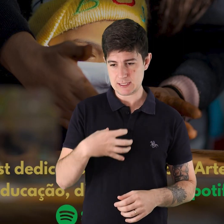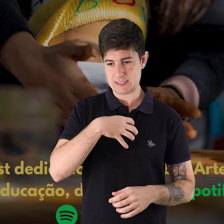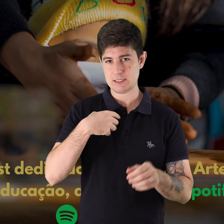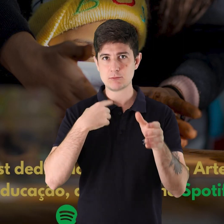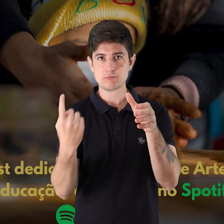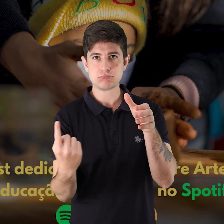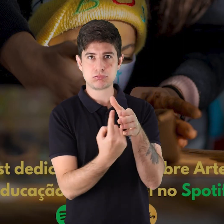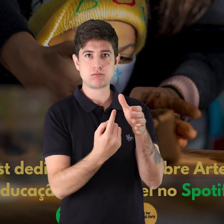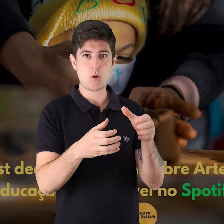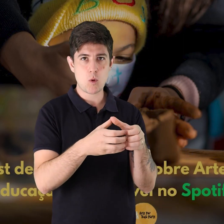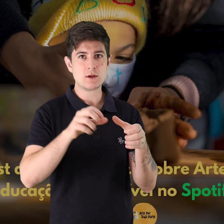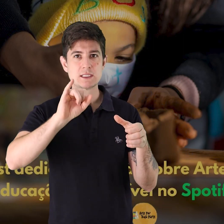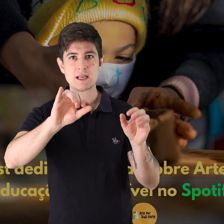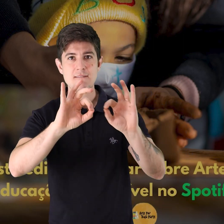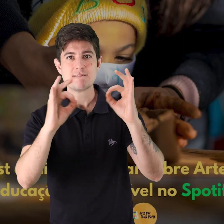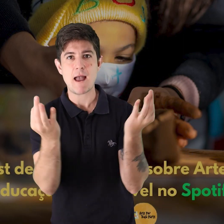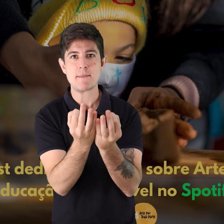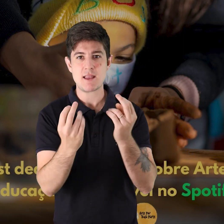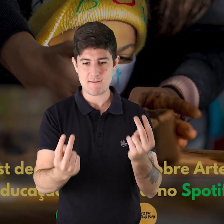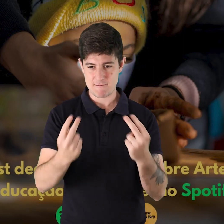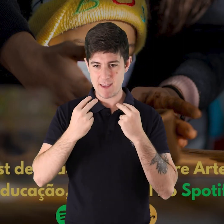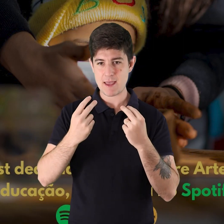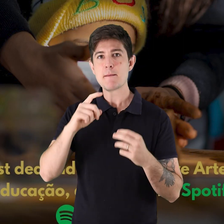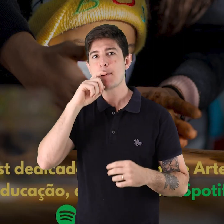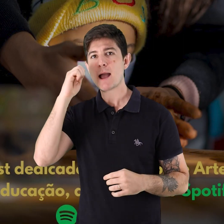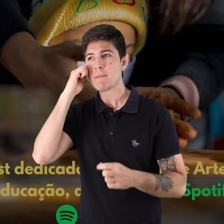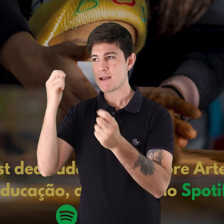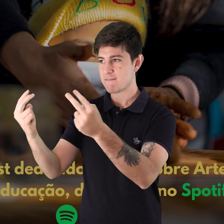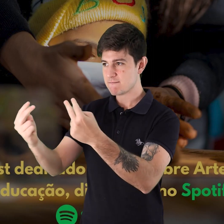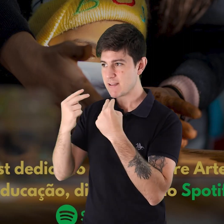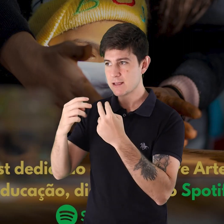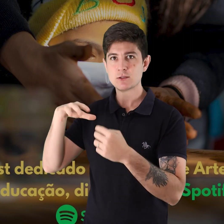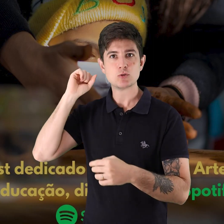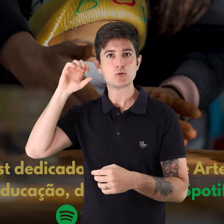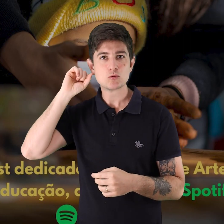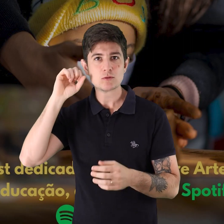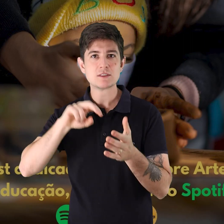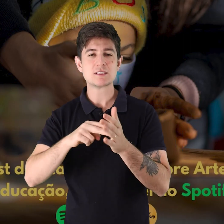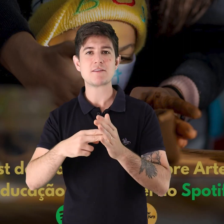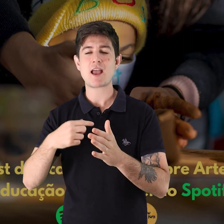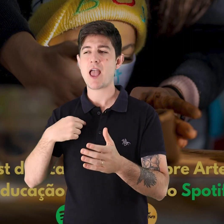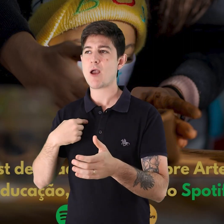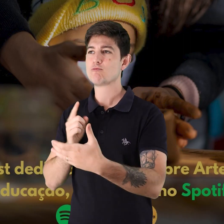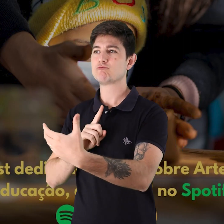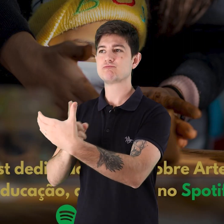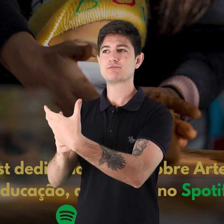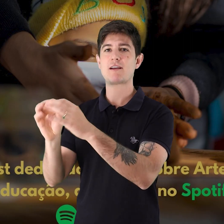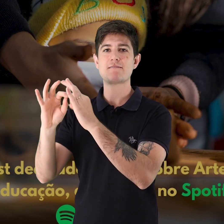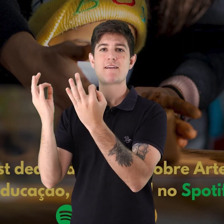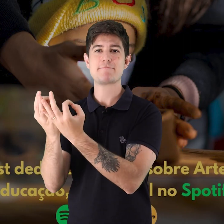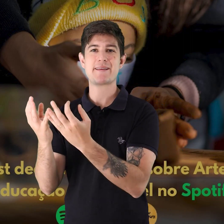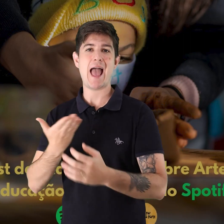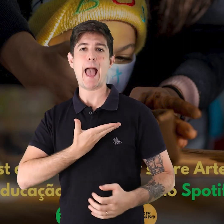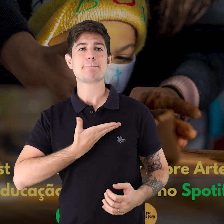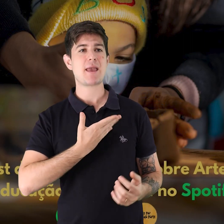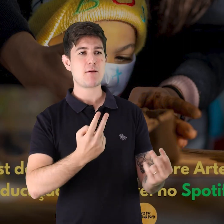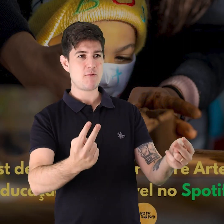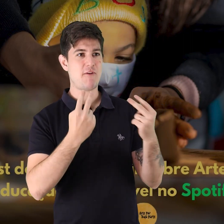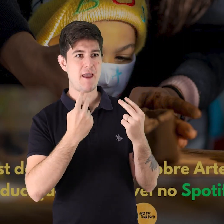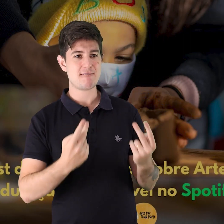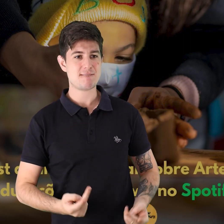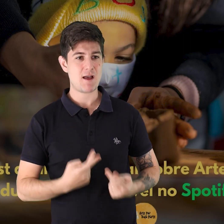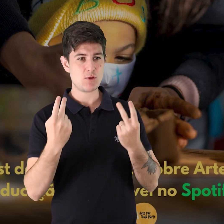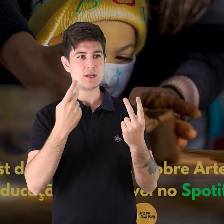sinto pertencente, se a minha família me vê, se o meu pai me vê, se a minha mãe me escuta, estou pertencendo à minha família. Se os